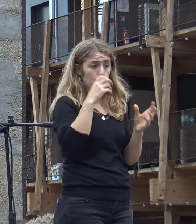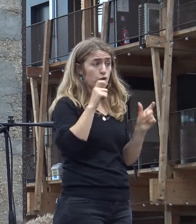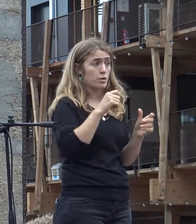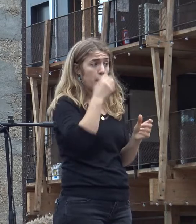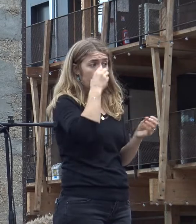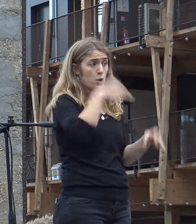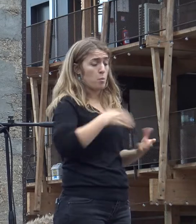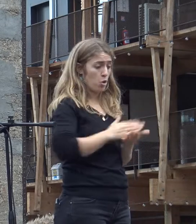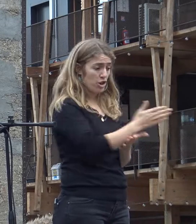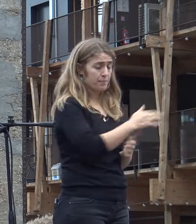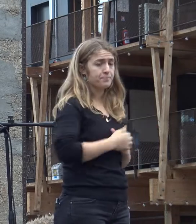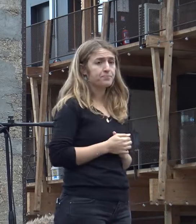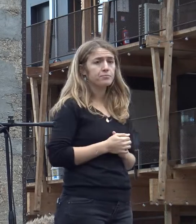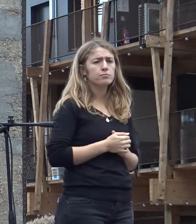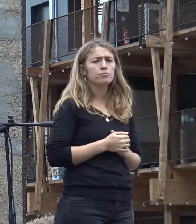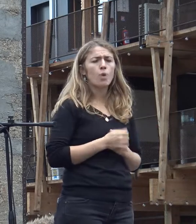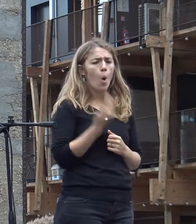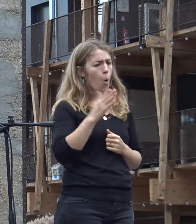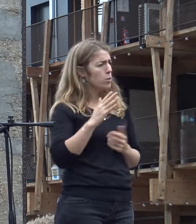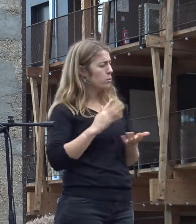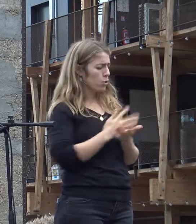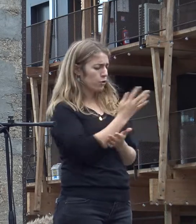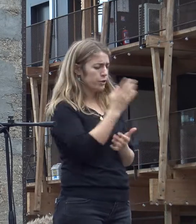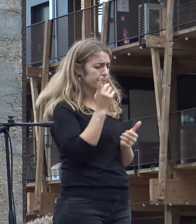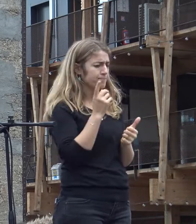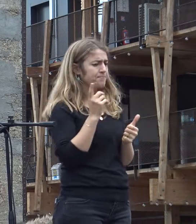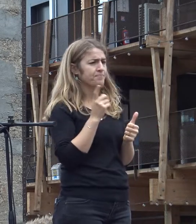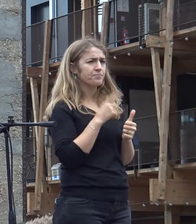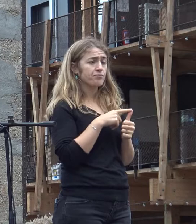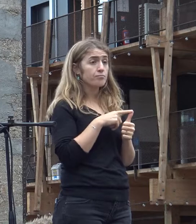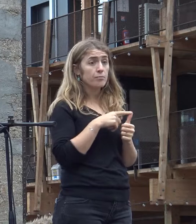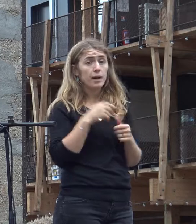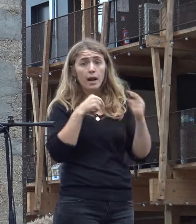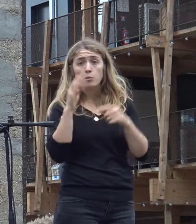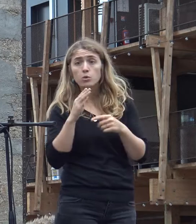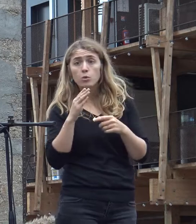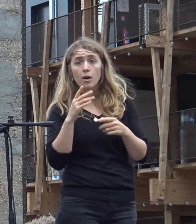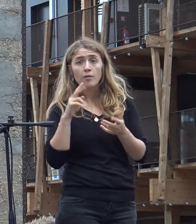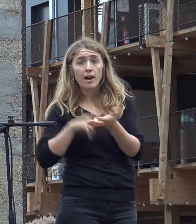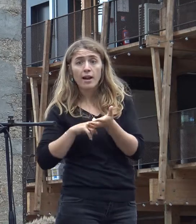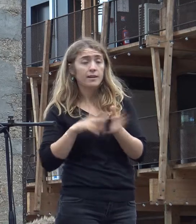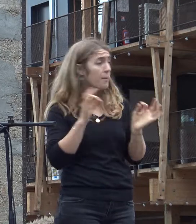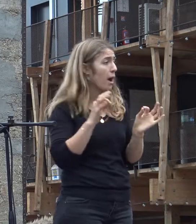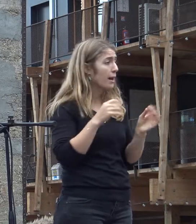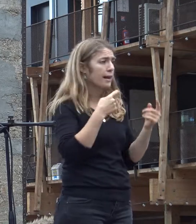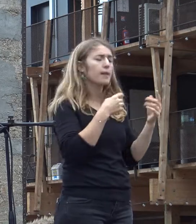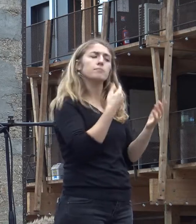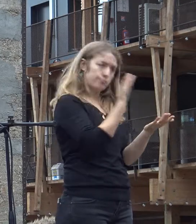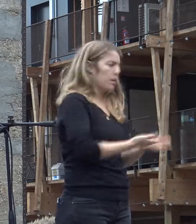nous. Un grand projet qui ne répond pas à un besoin réel est un mauvais projet.